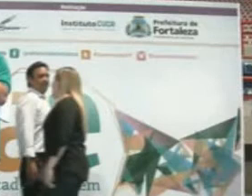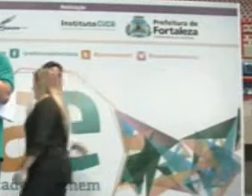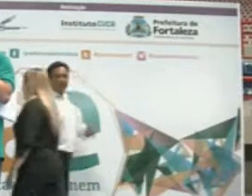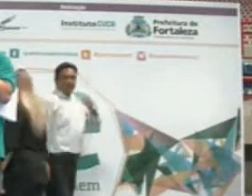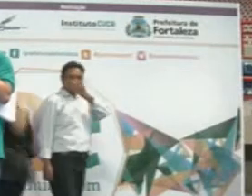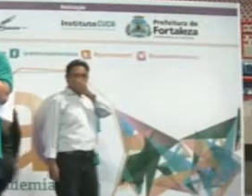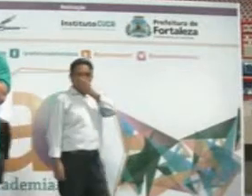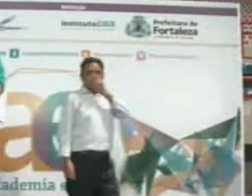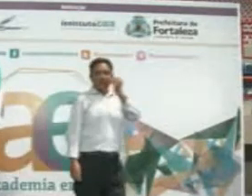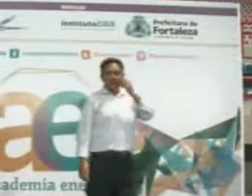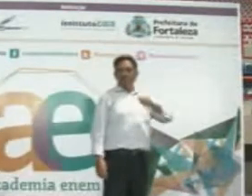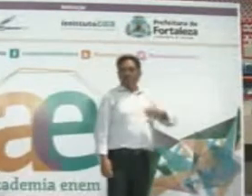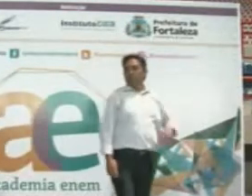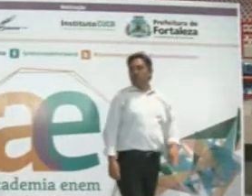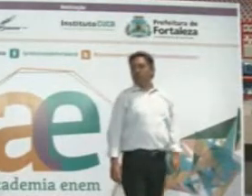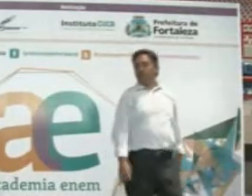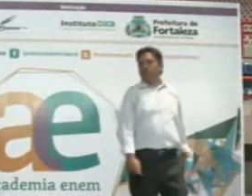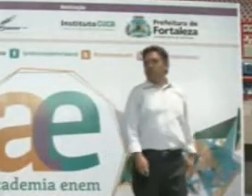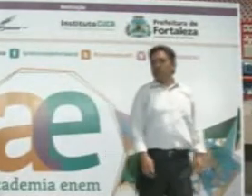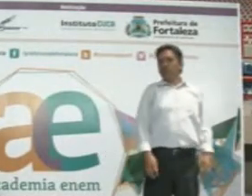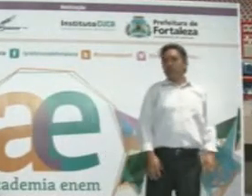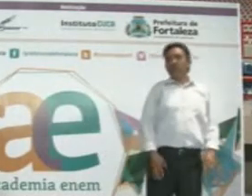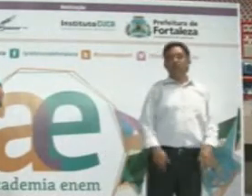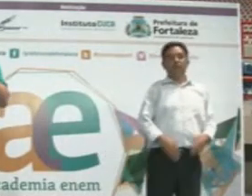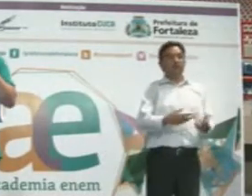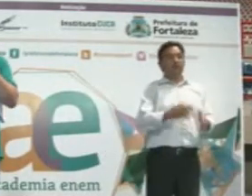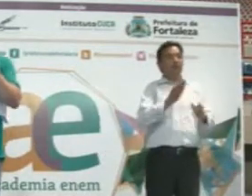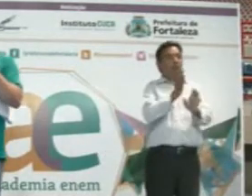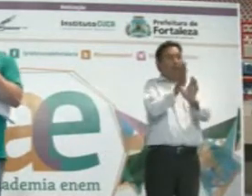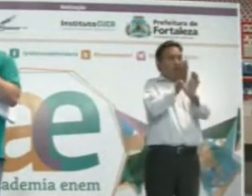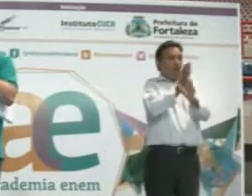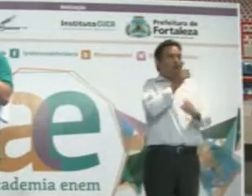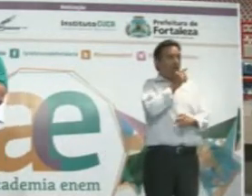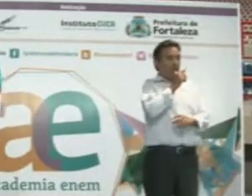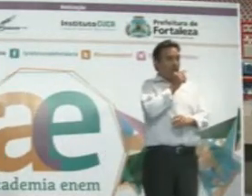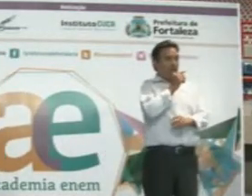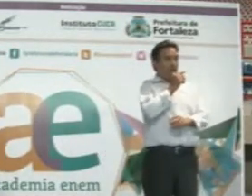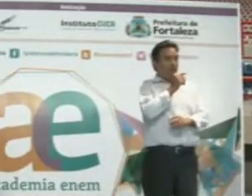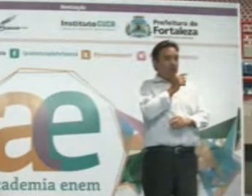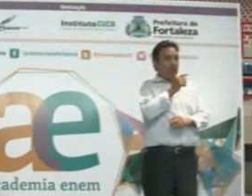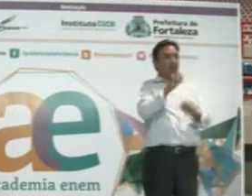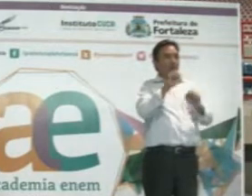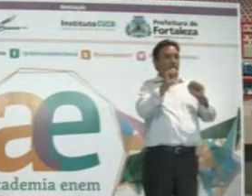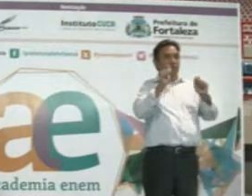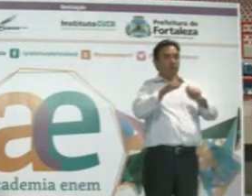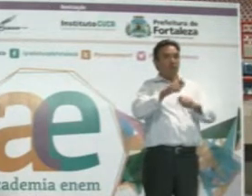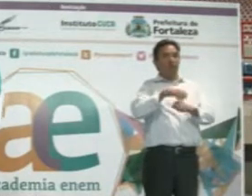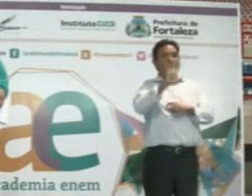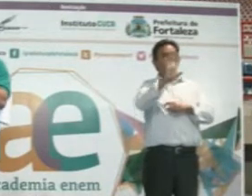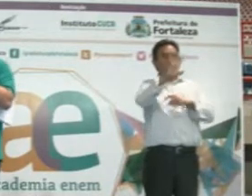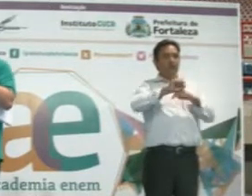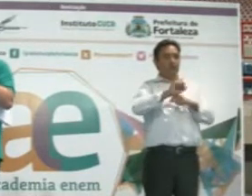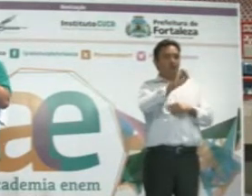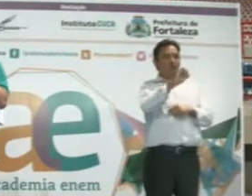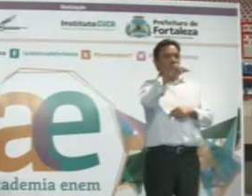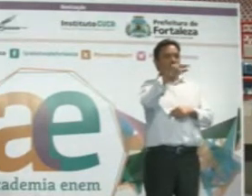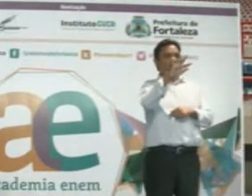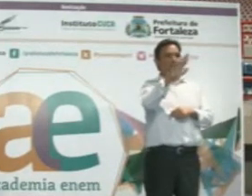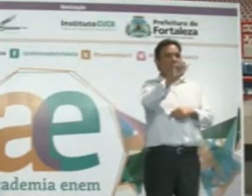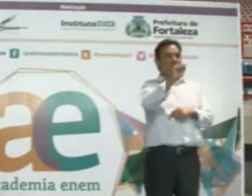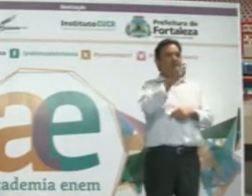Absorve calor e emite calor. E no caso da água, ela consegue absorver o infravermelho. Então,